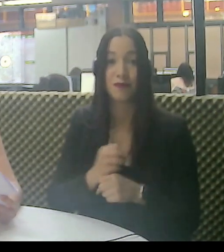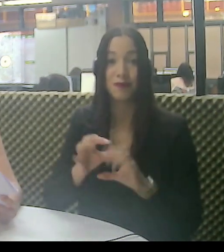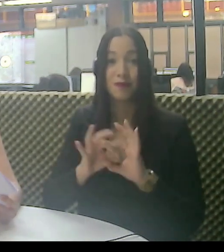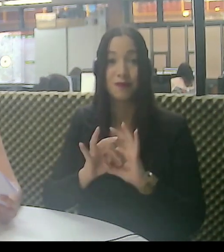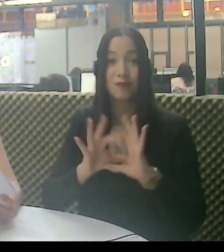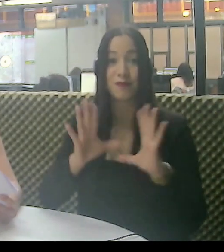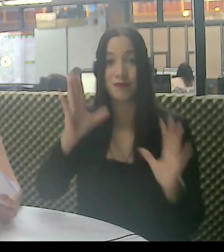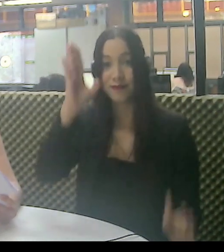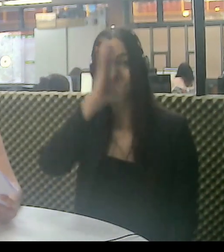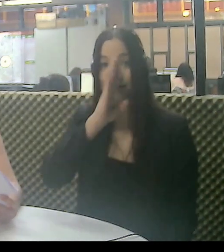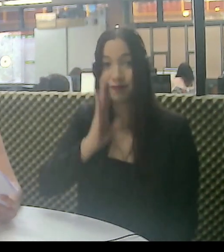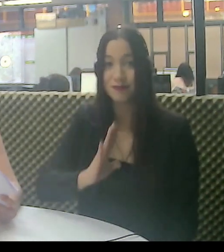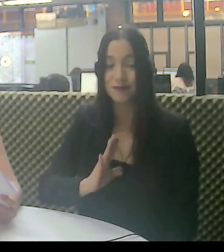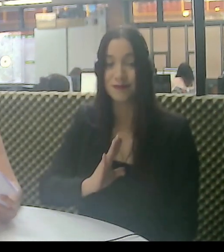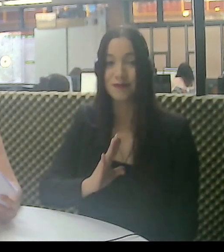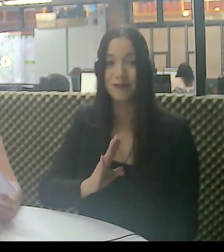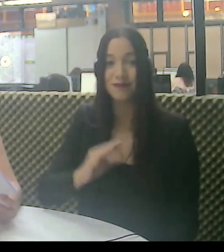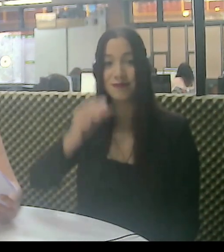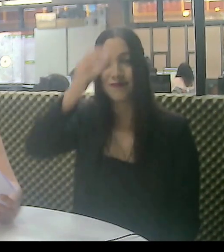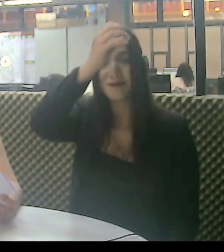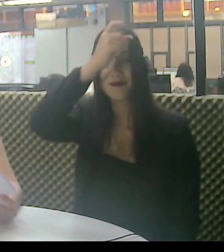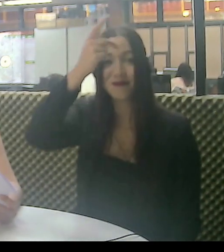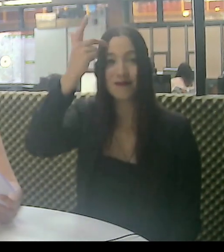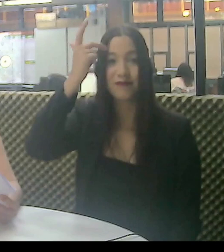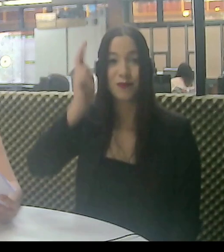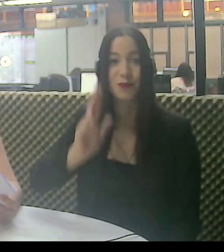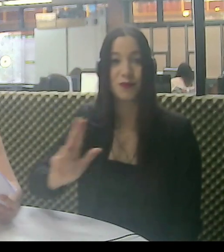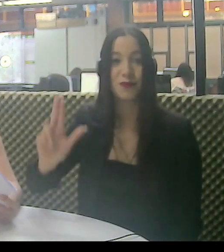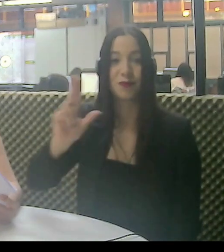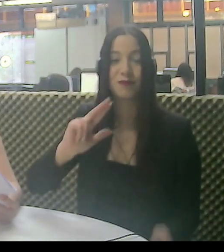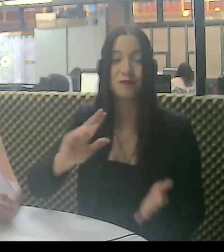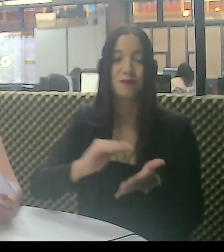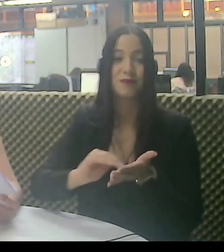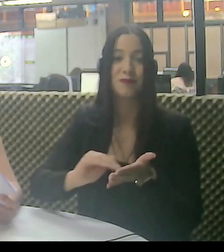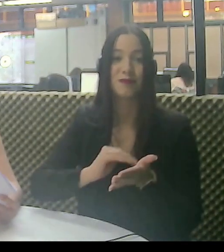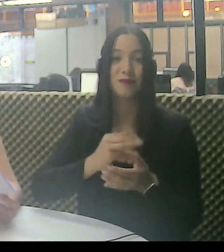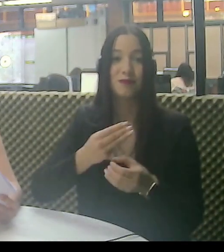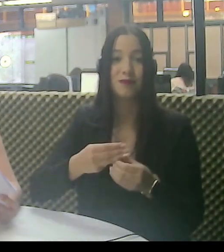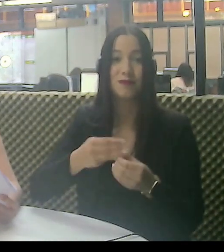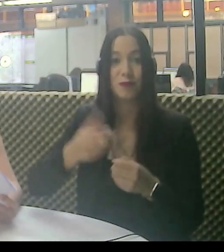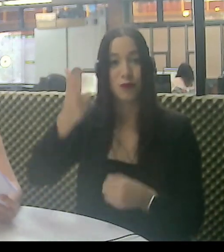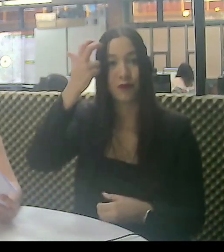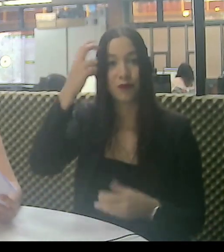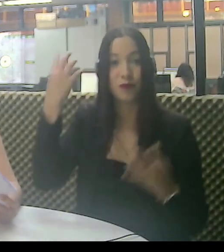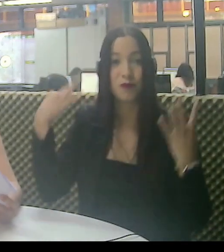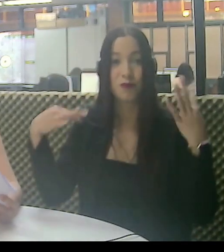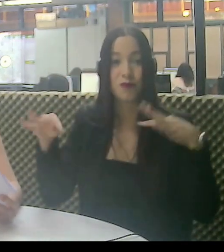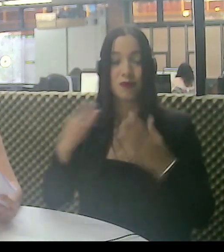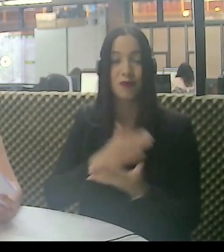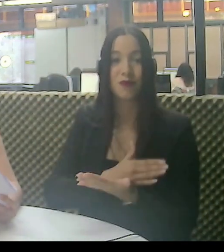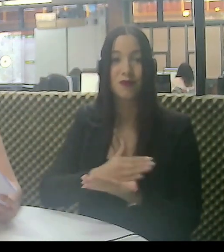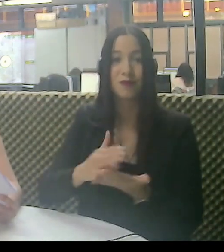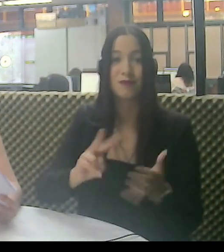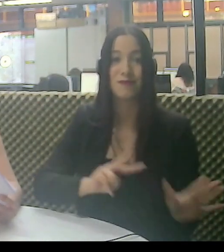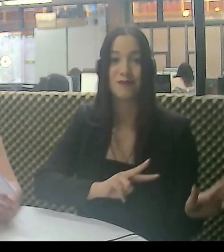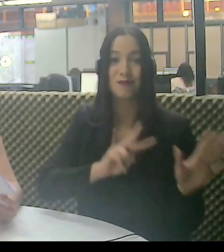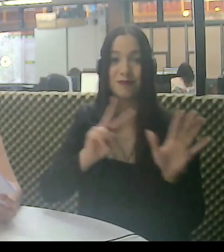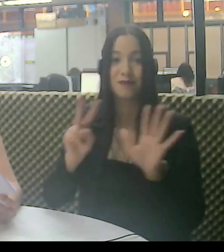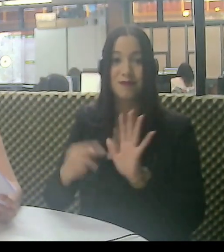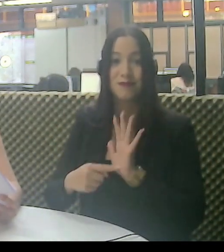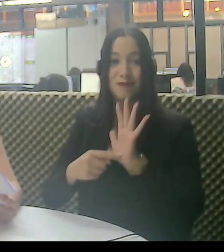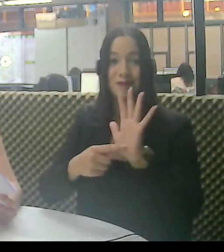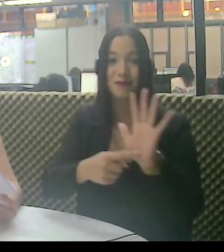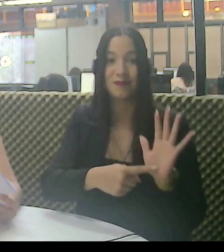do Brasil a Prefeitura de Uberlândia por meio da secretaria municipal de cultura e turismo iniciou nesta semana a